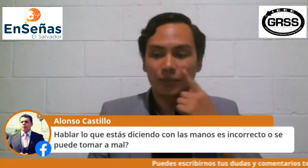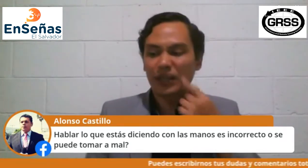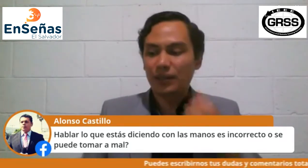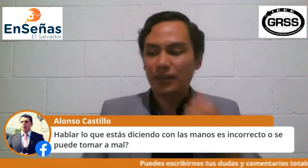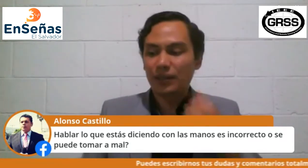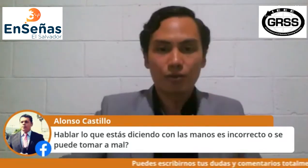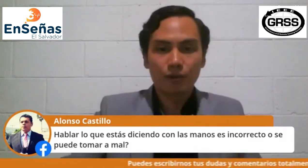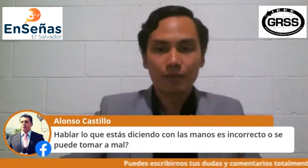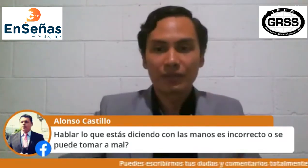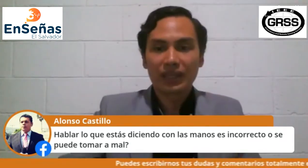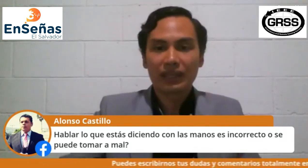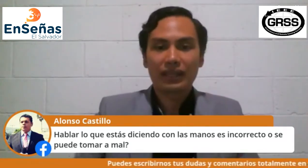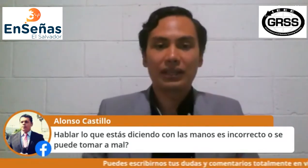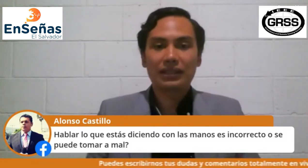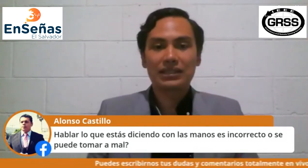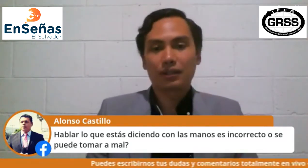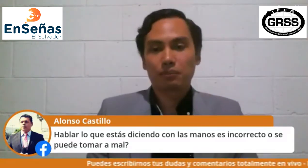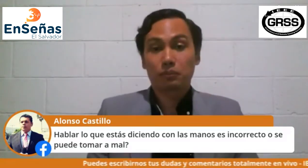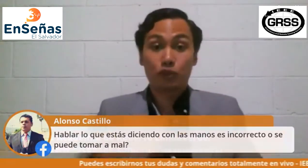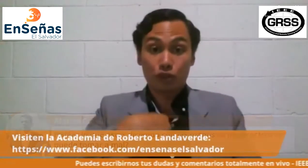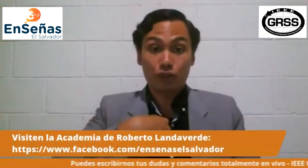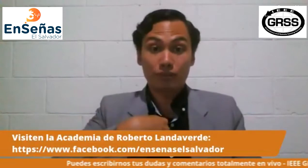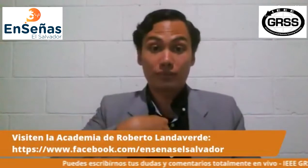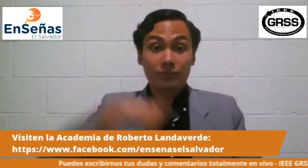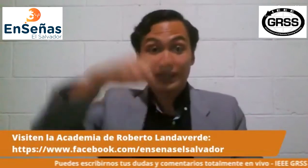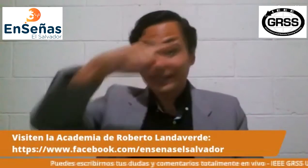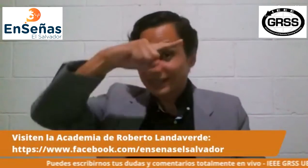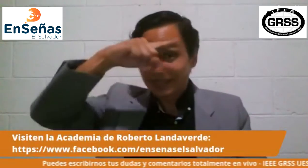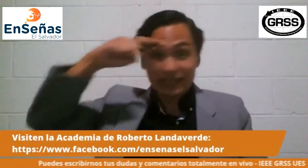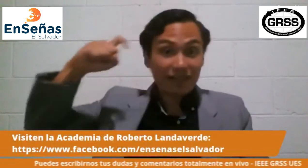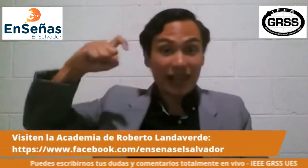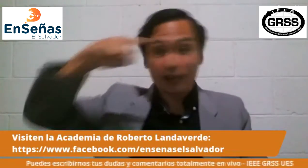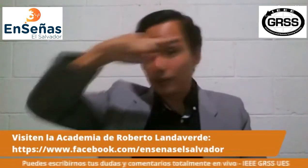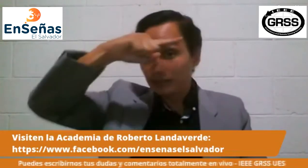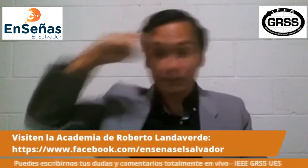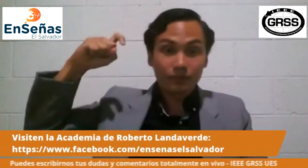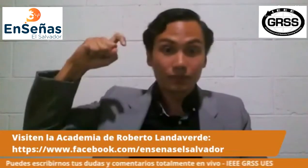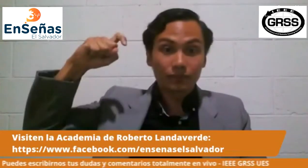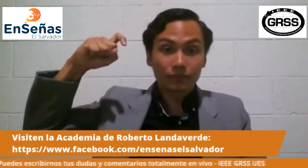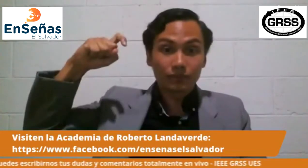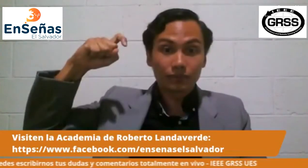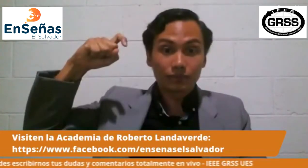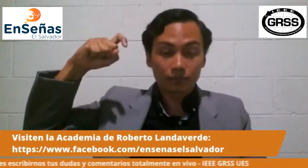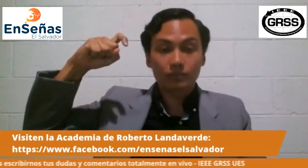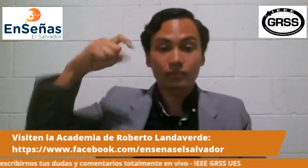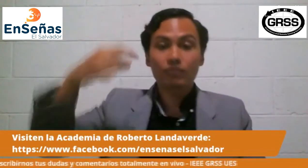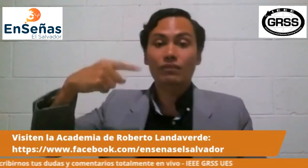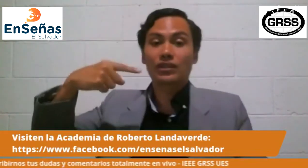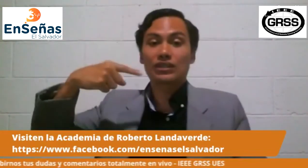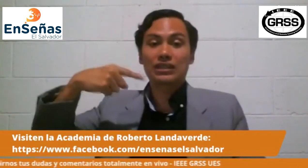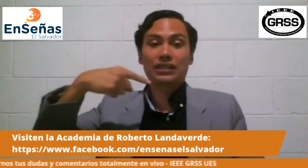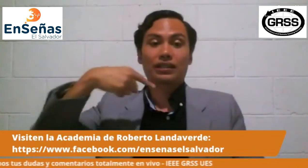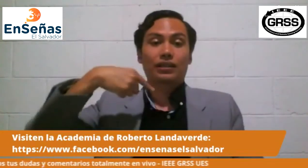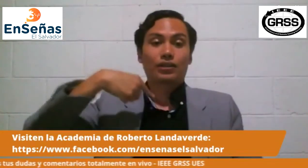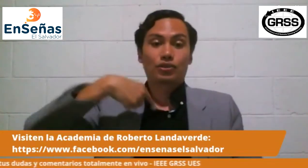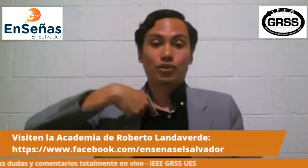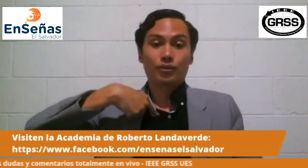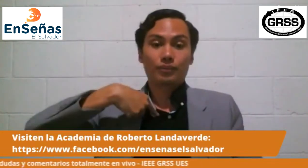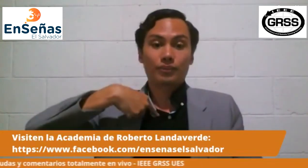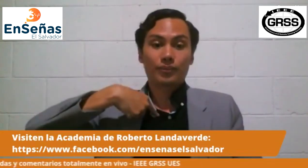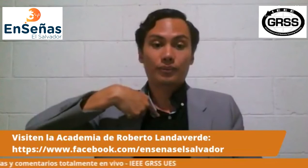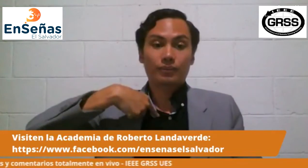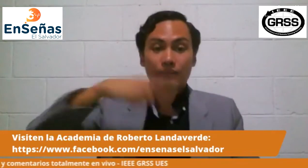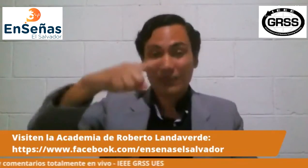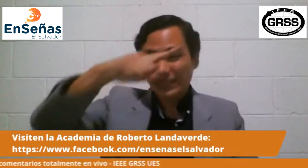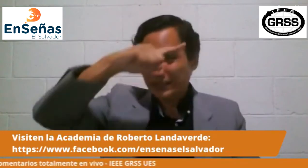por ejemplo, como decir yo trabajo, es decir, yo